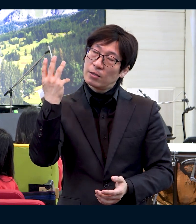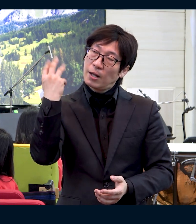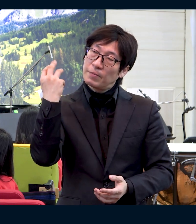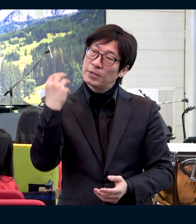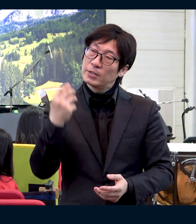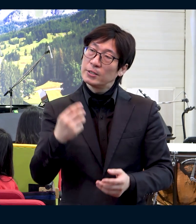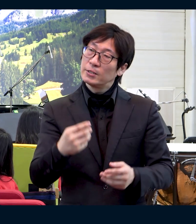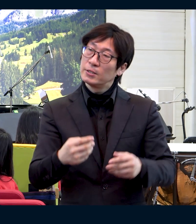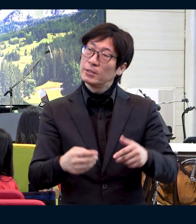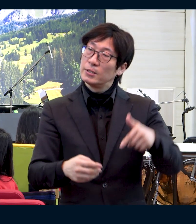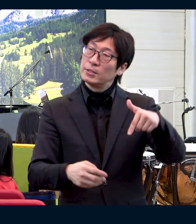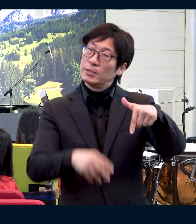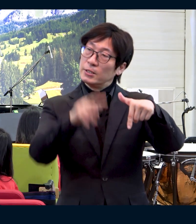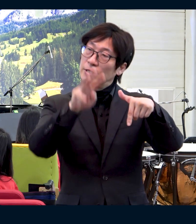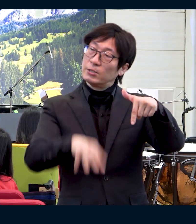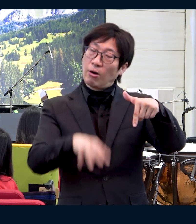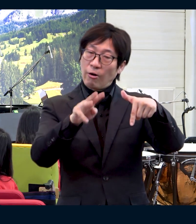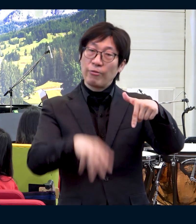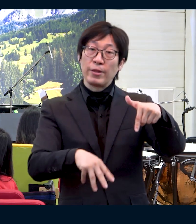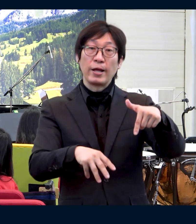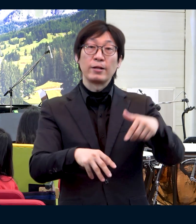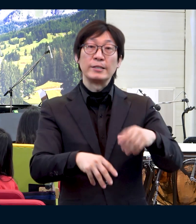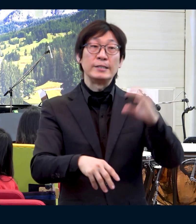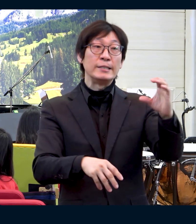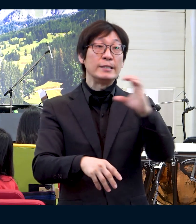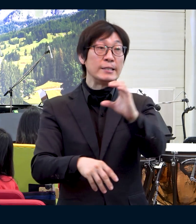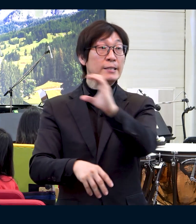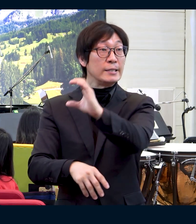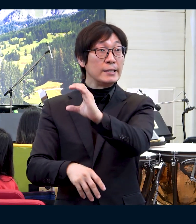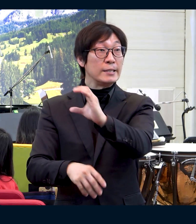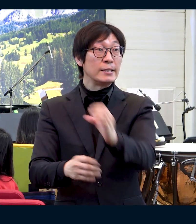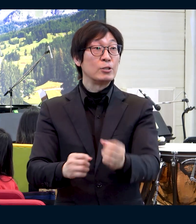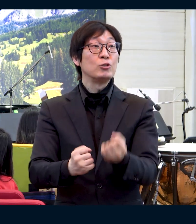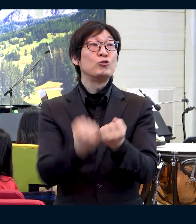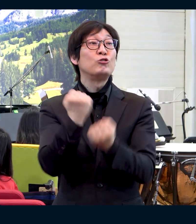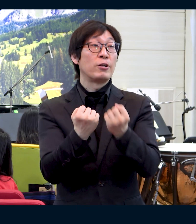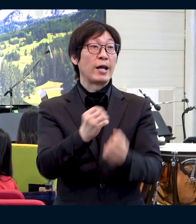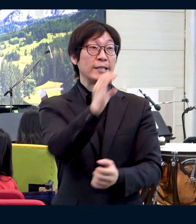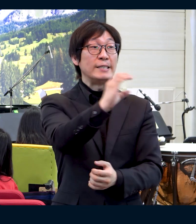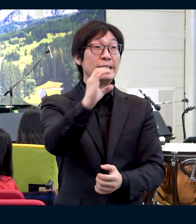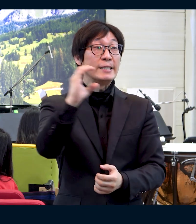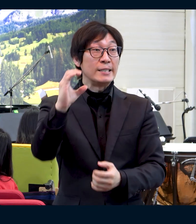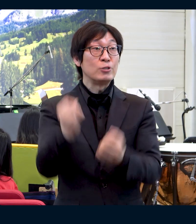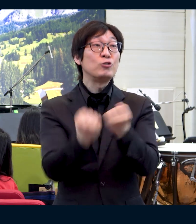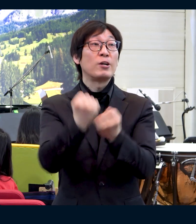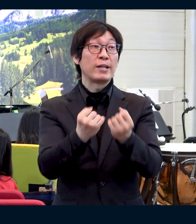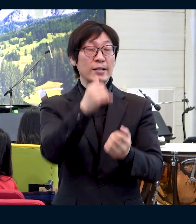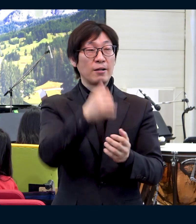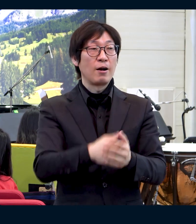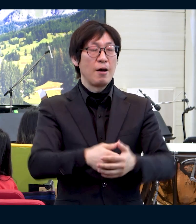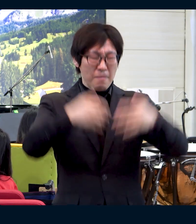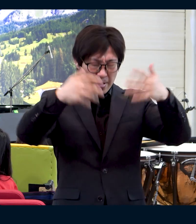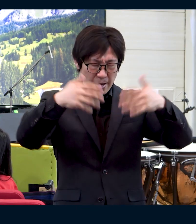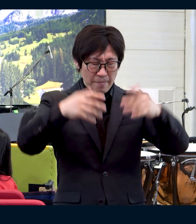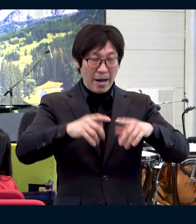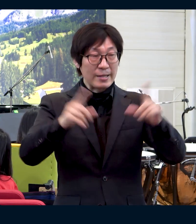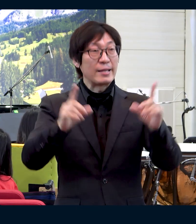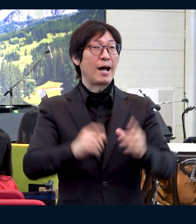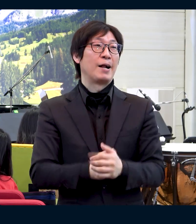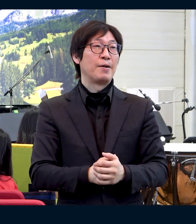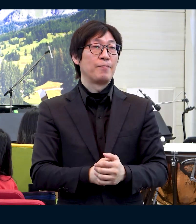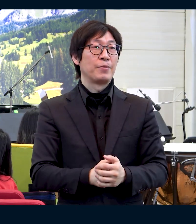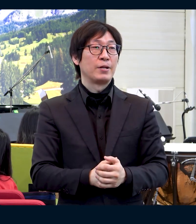인천에서 CCC 대학생 선교회에서 주최한 집회에 참석한 적이 있습니다. 그날은 비가 많이 왔었던 그런 날이었습니다.